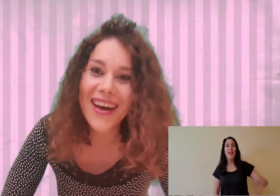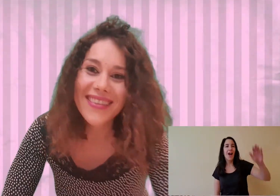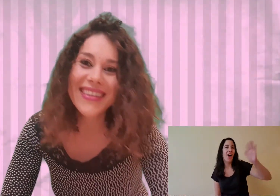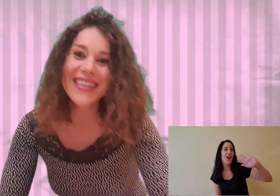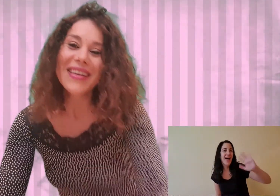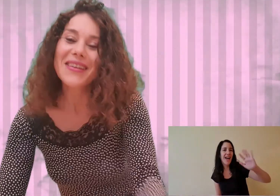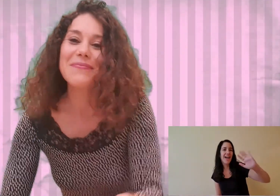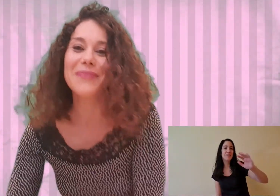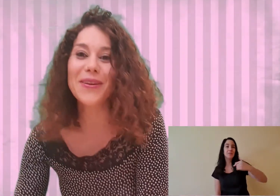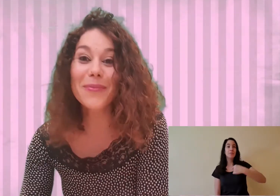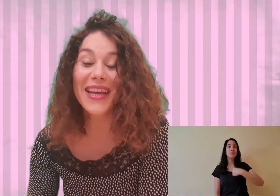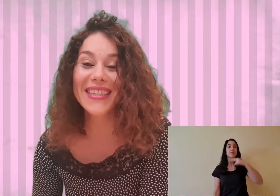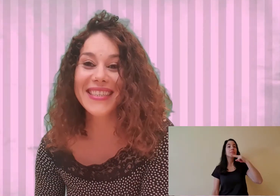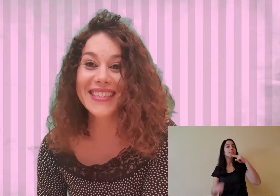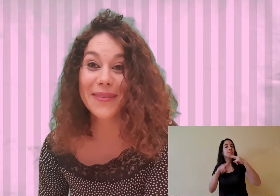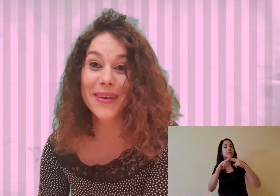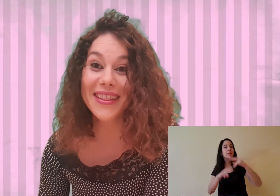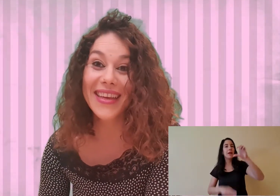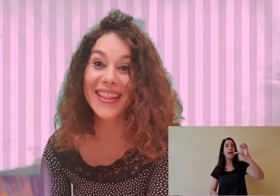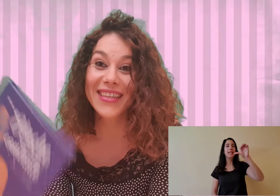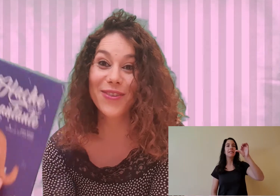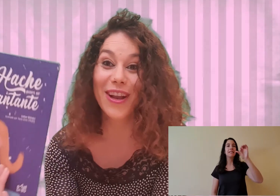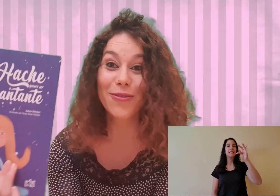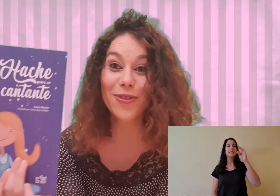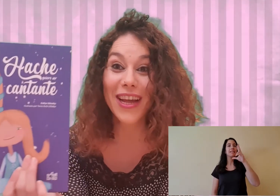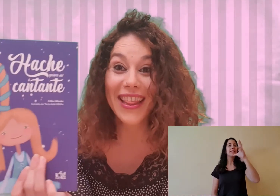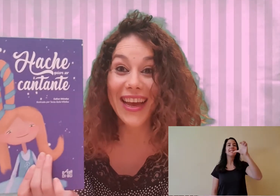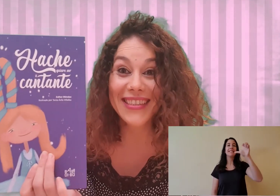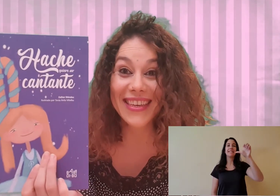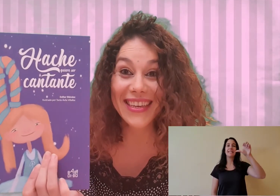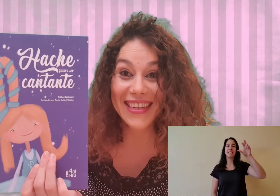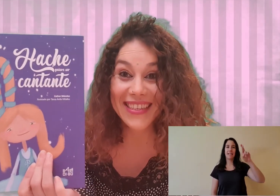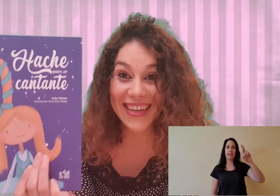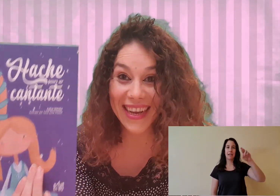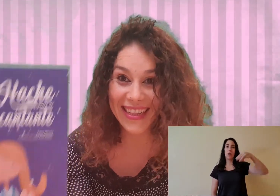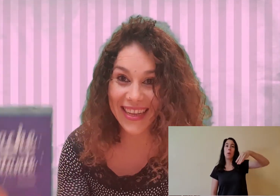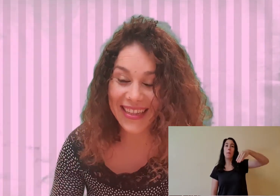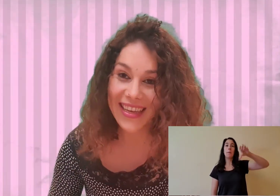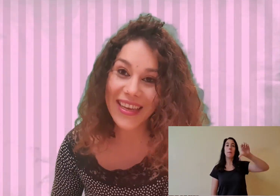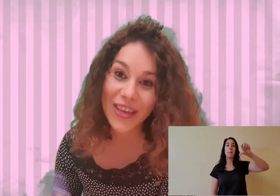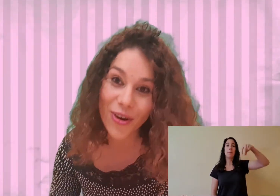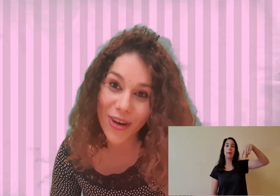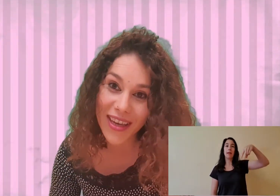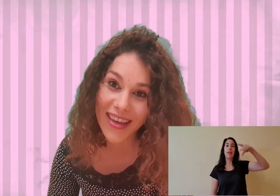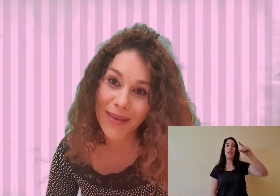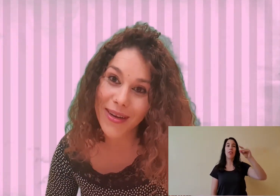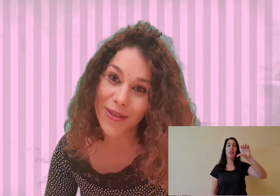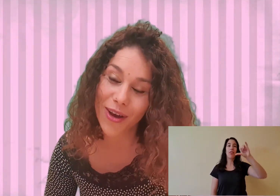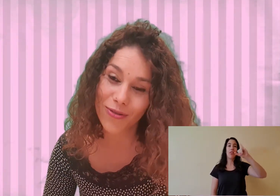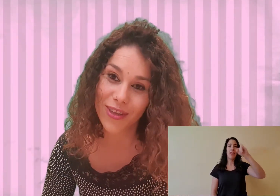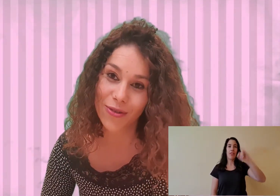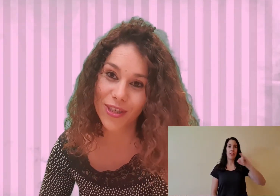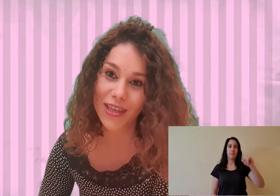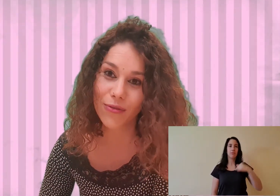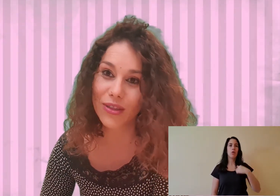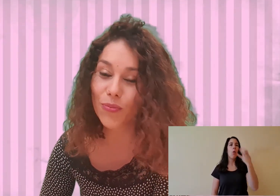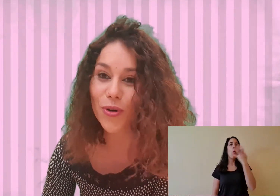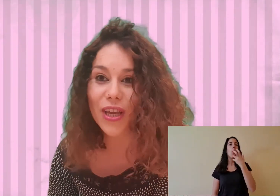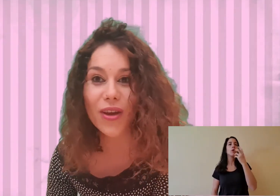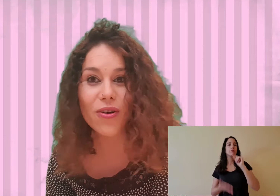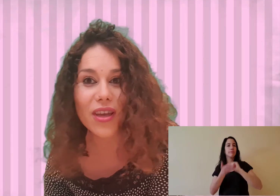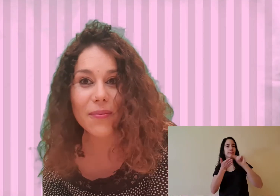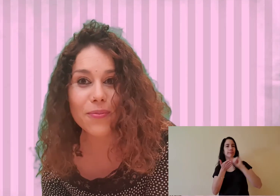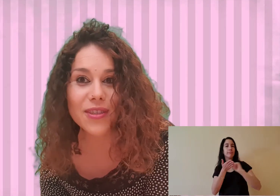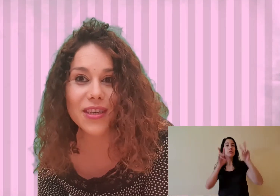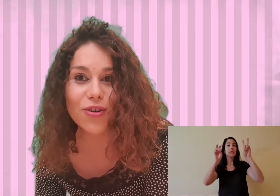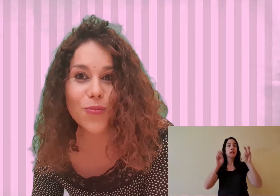Hola, hola. Mi nombre es Esther Méndez y soy la autora de H quiere ser cantante. Y hoy he venido a contaros este cuento. ¿Y por